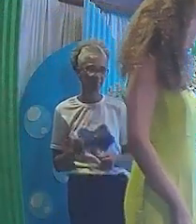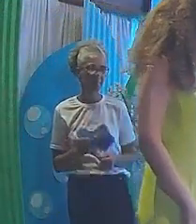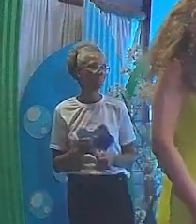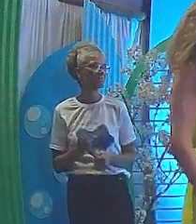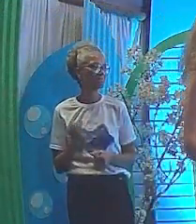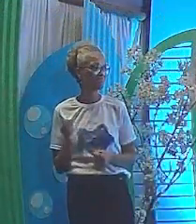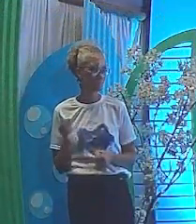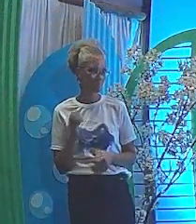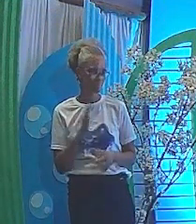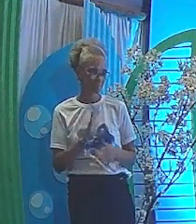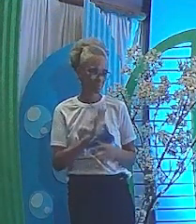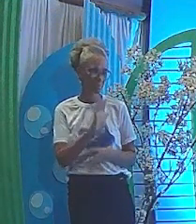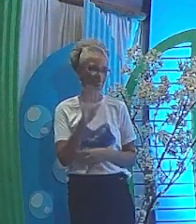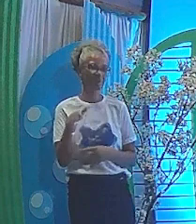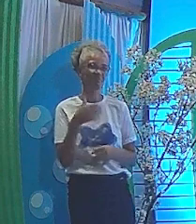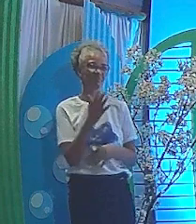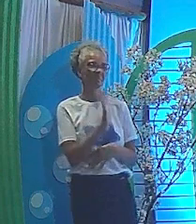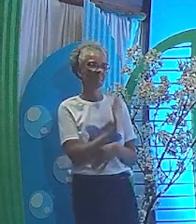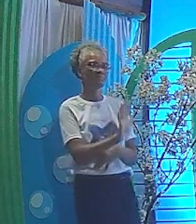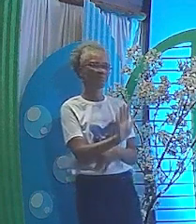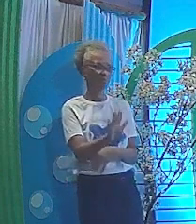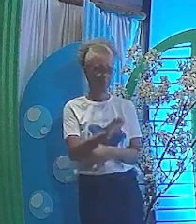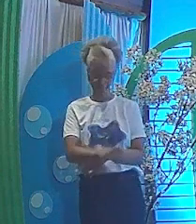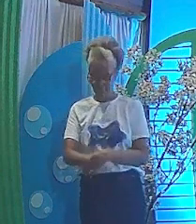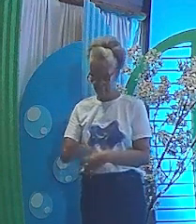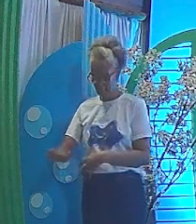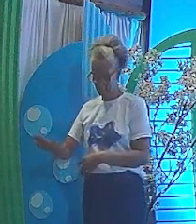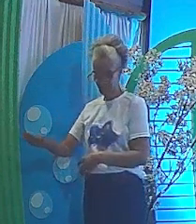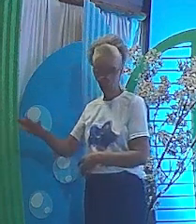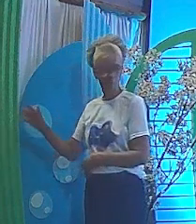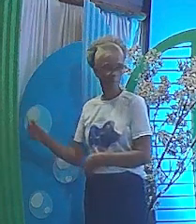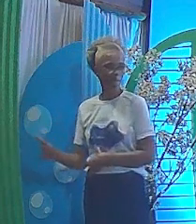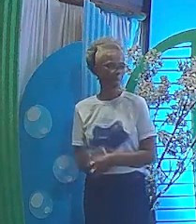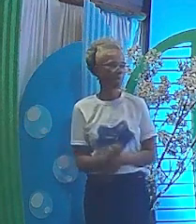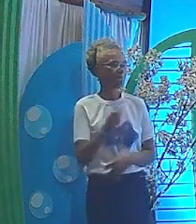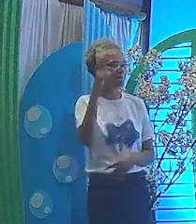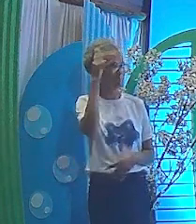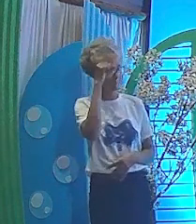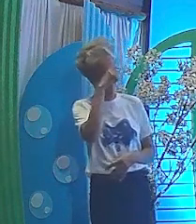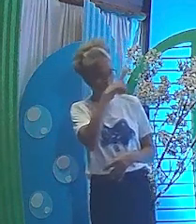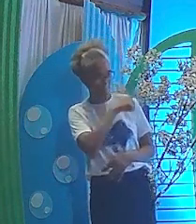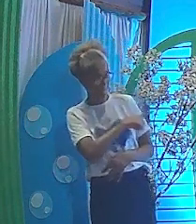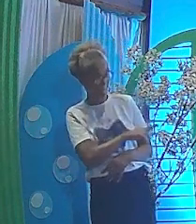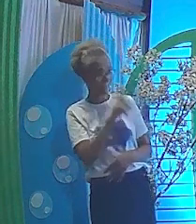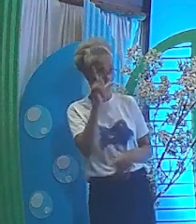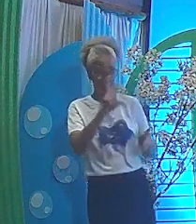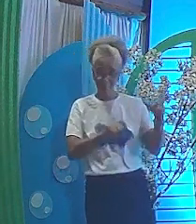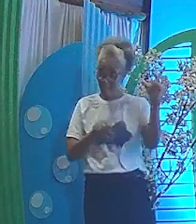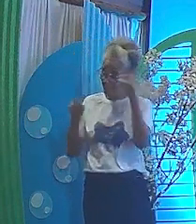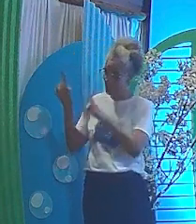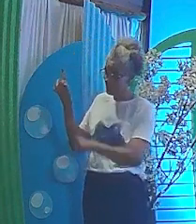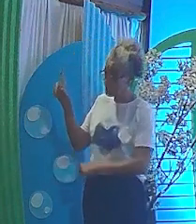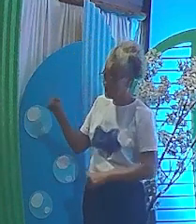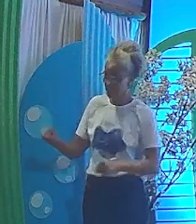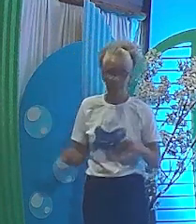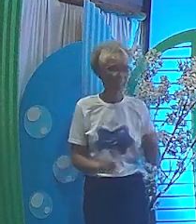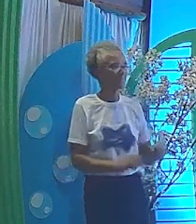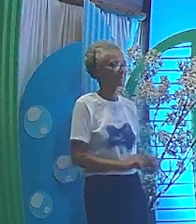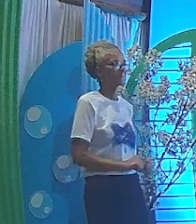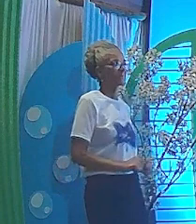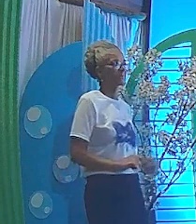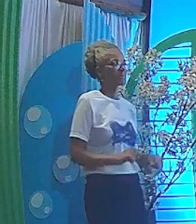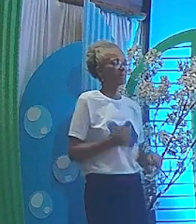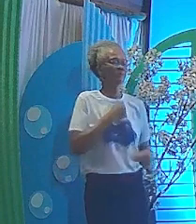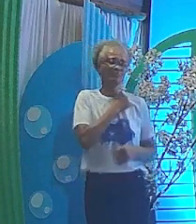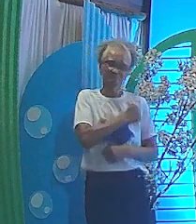Que cuida de toda a programação infantil, faz essa seleção, essa difícil seleção, né, porque realmente a gente